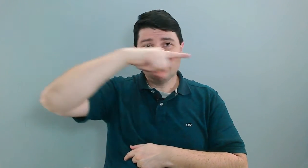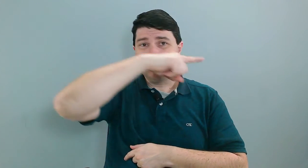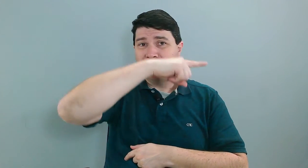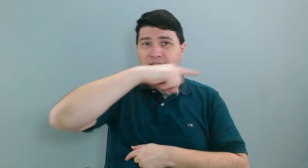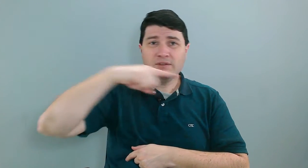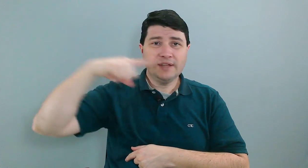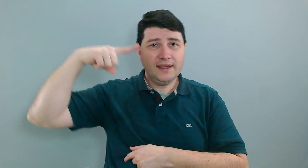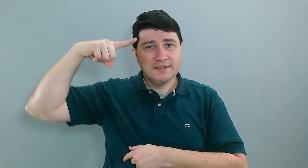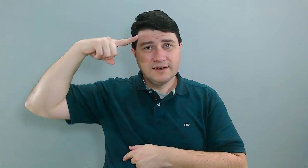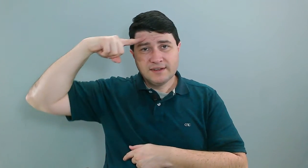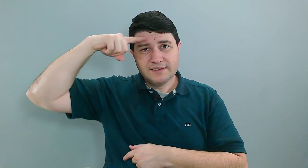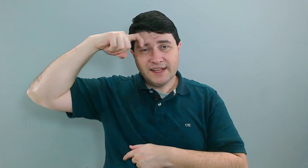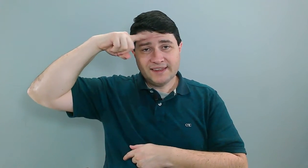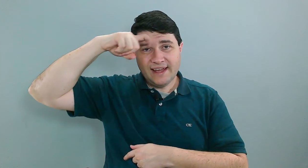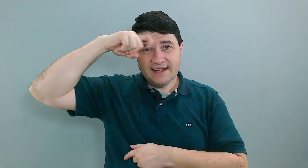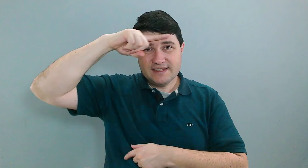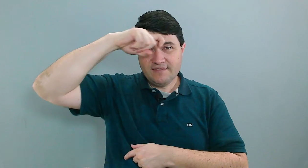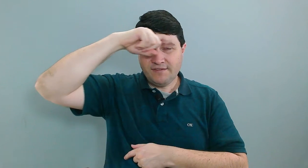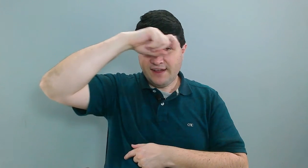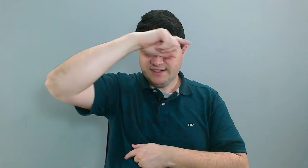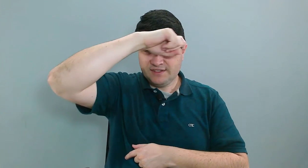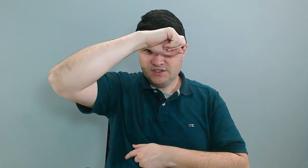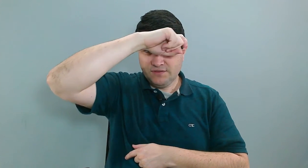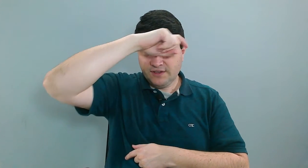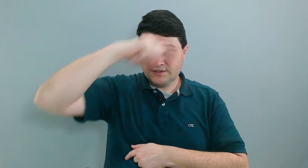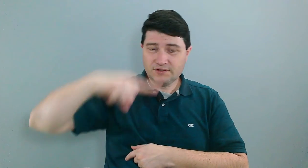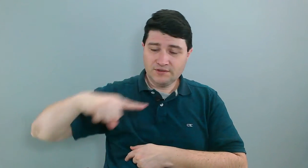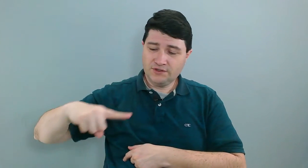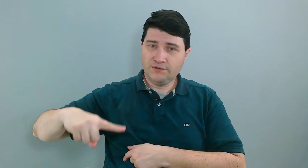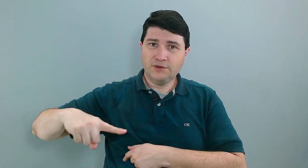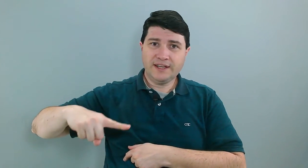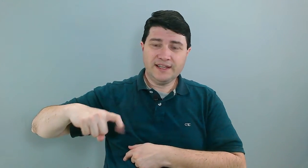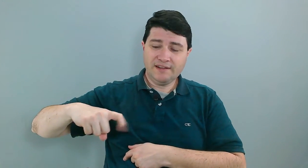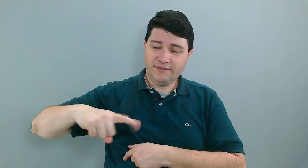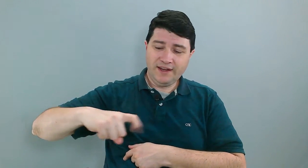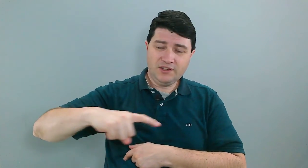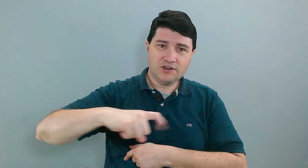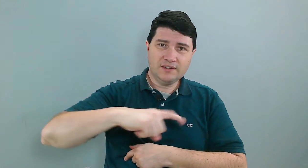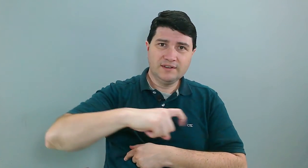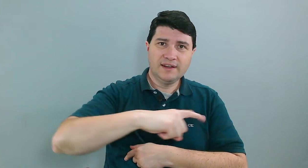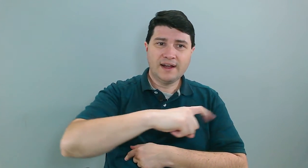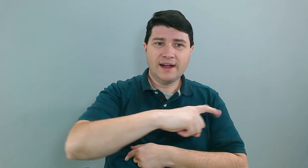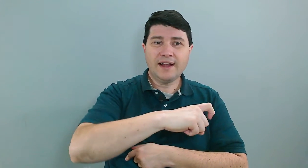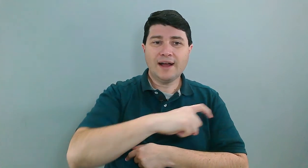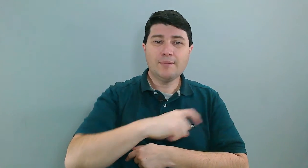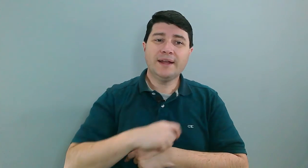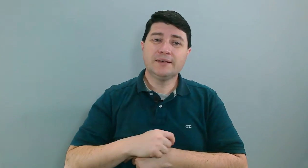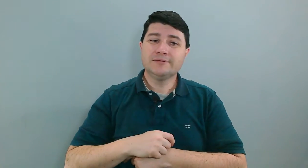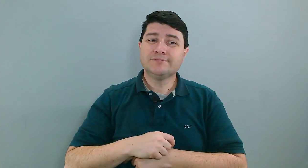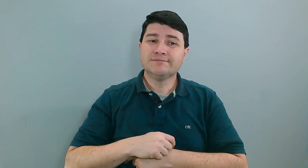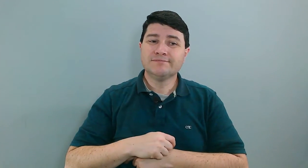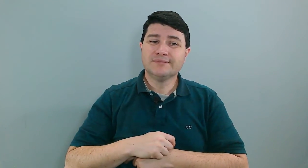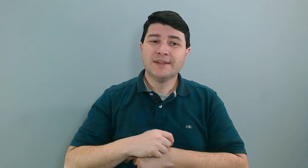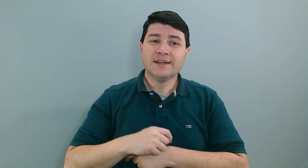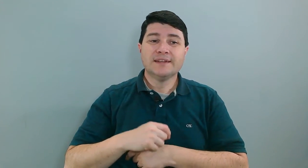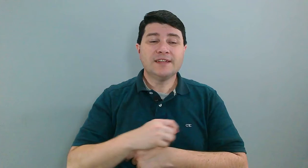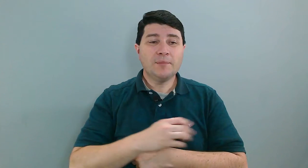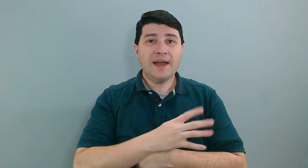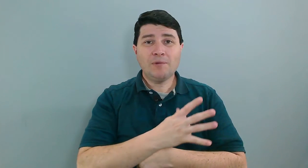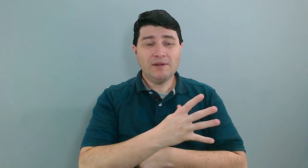vai indo, né? Na testa faz difícil. Se for aqui na frente, ó, camarão. Também água